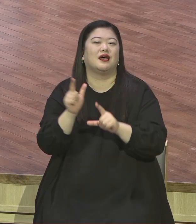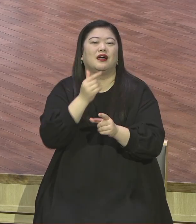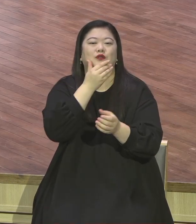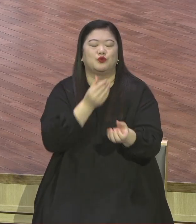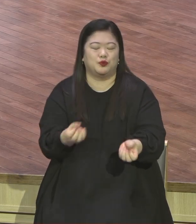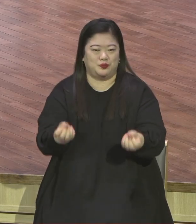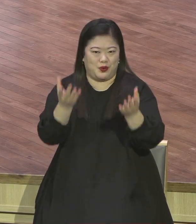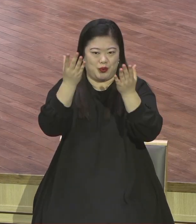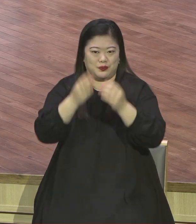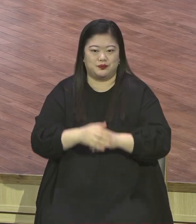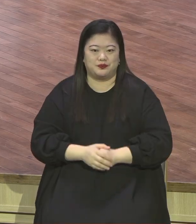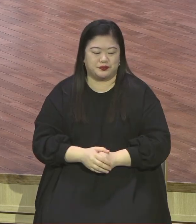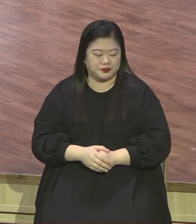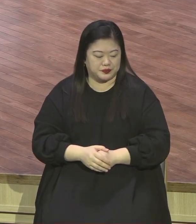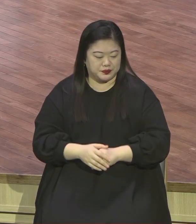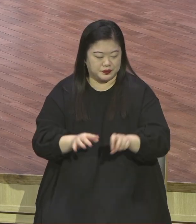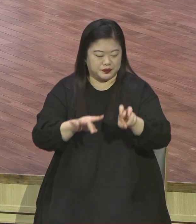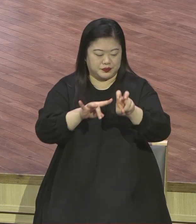봅니다 11절입니다